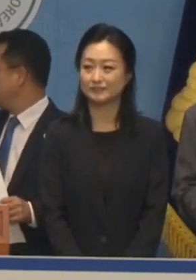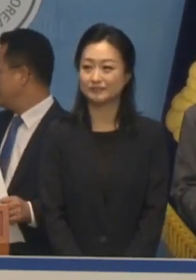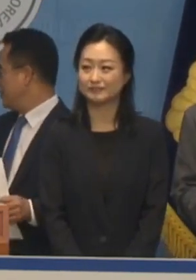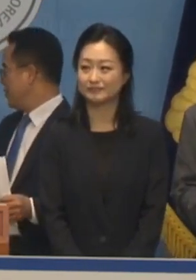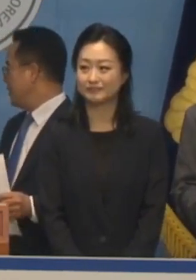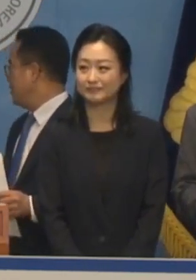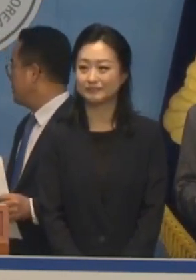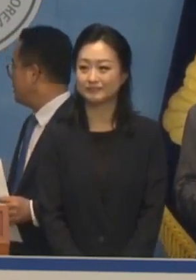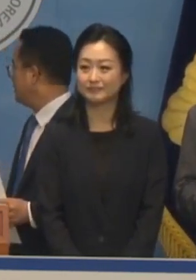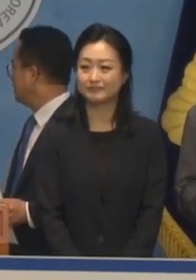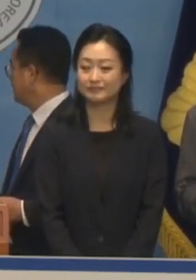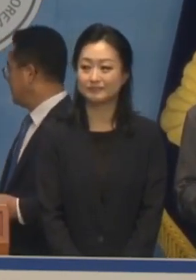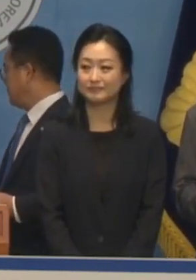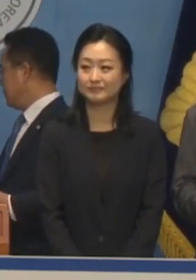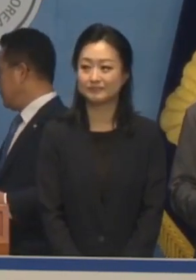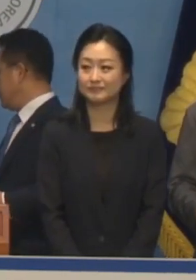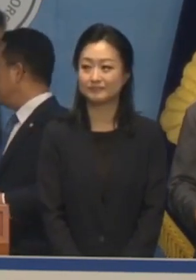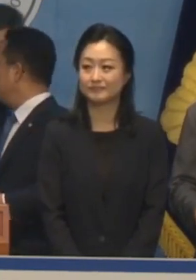플랜카드는 붙이고 있나요?